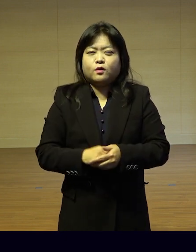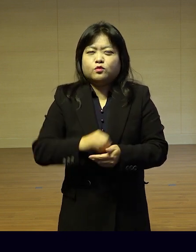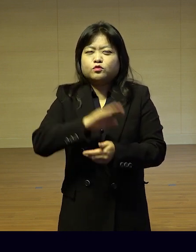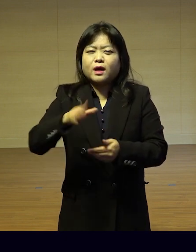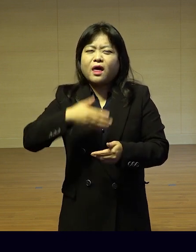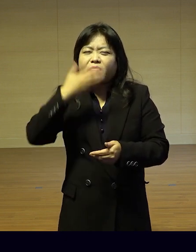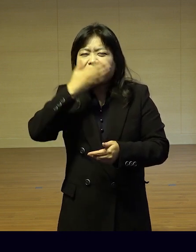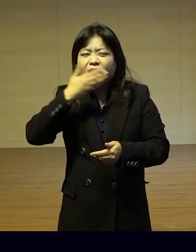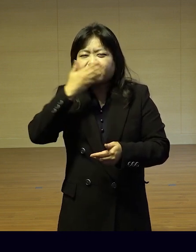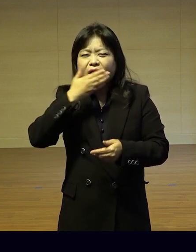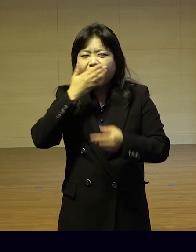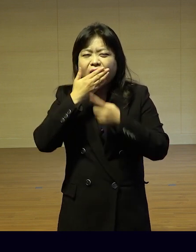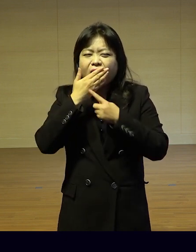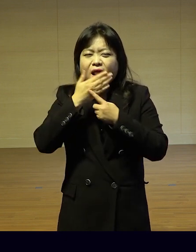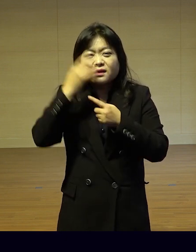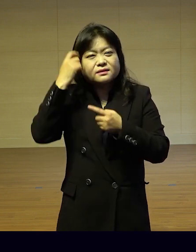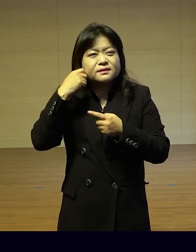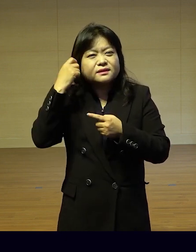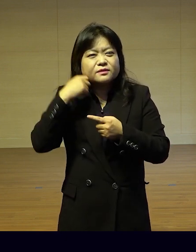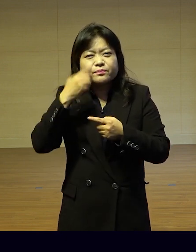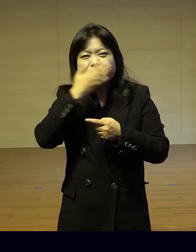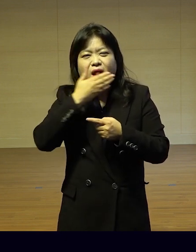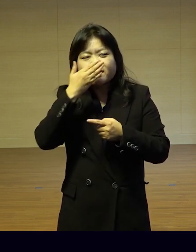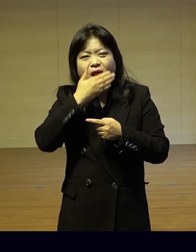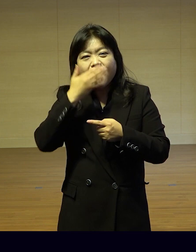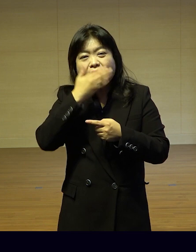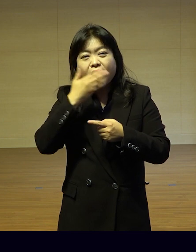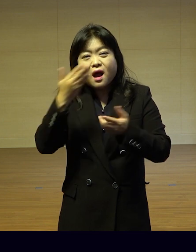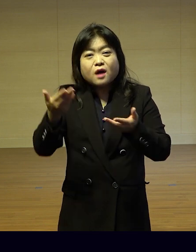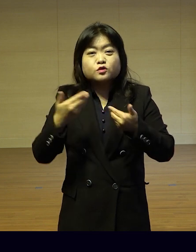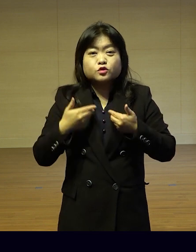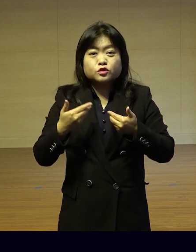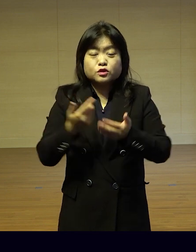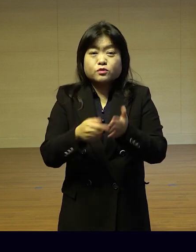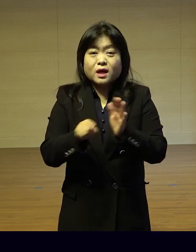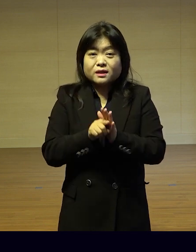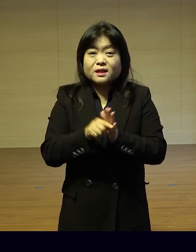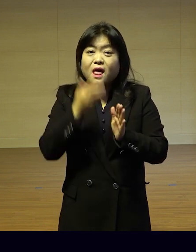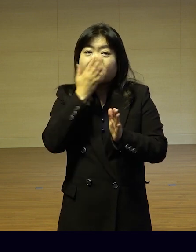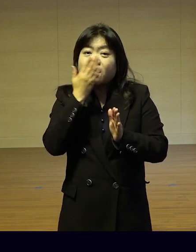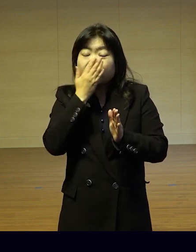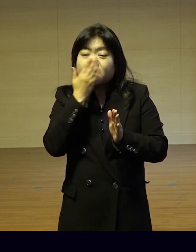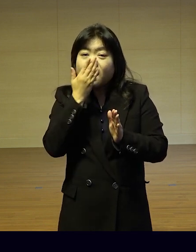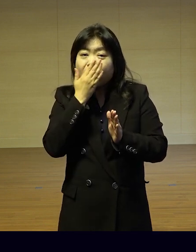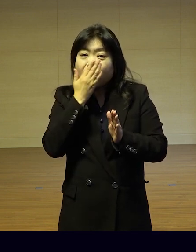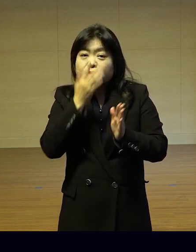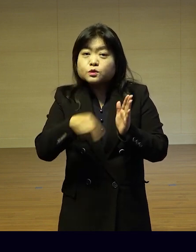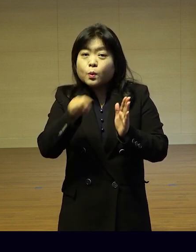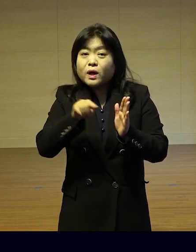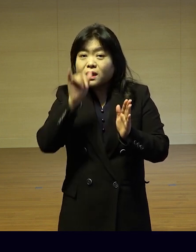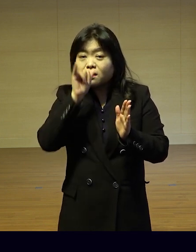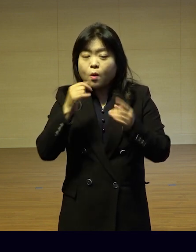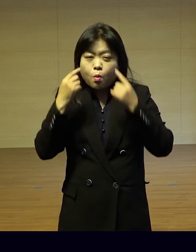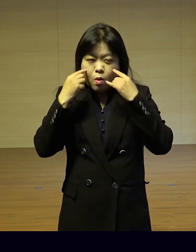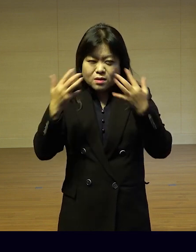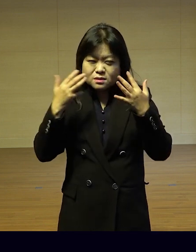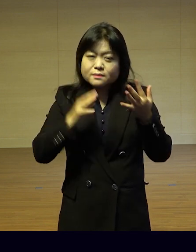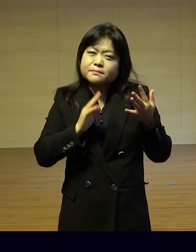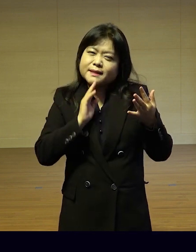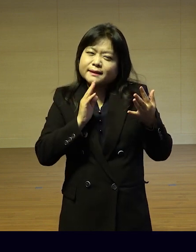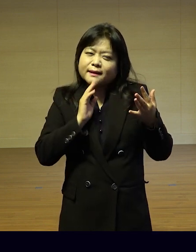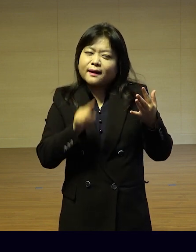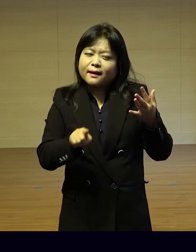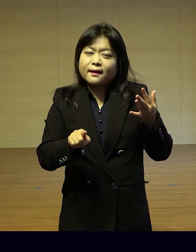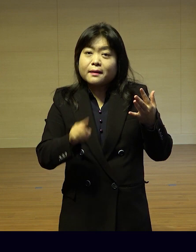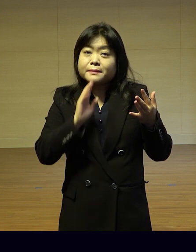우리에게 달다고 하는 그 느낌이나 감각을 주게 하는 어떤 요소가 설탕의 입자 속에 있는 것은 확실합니다. 그것을 부인하는 것은